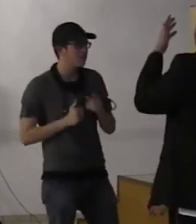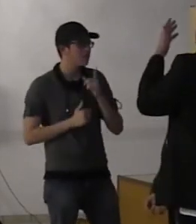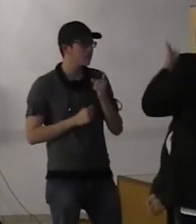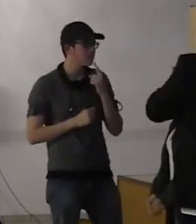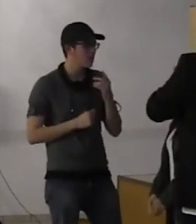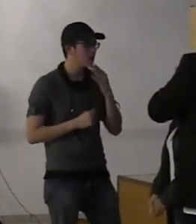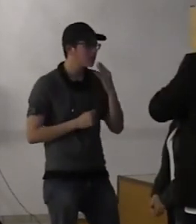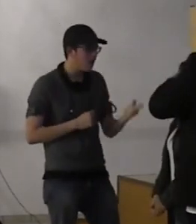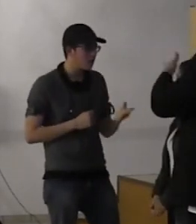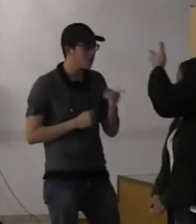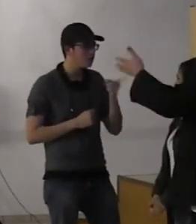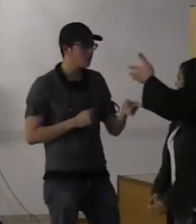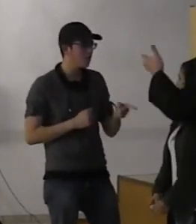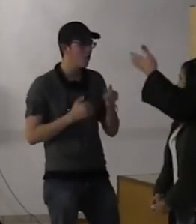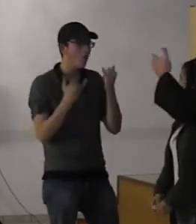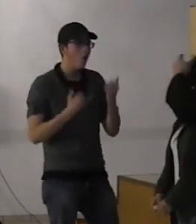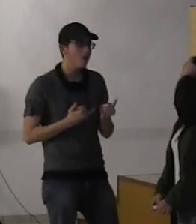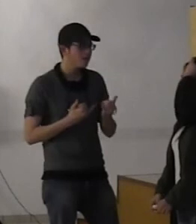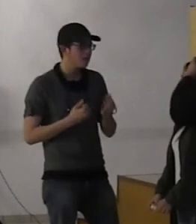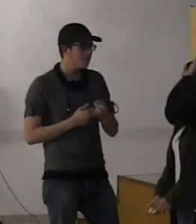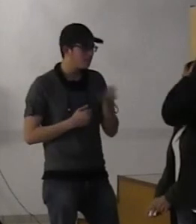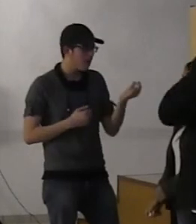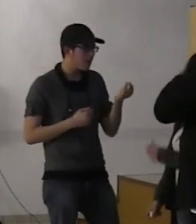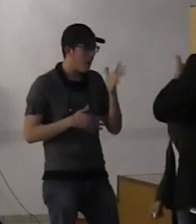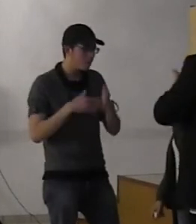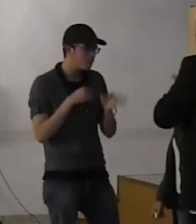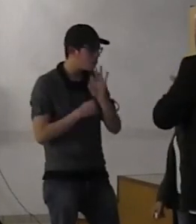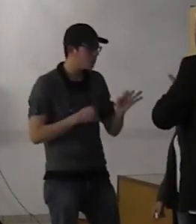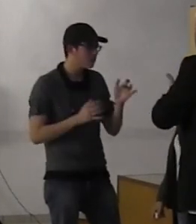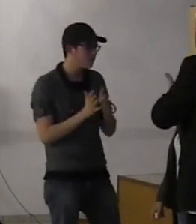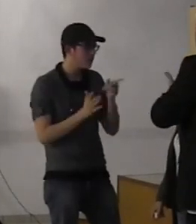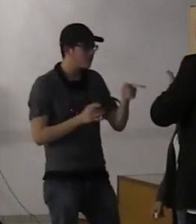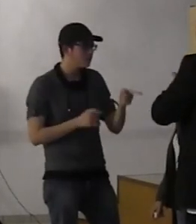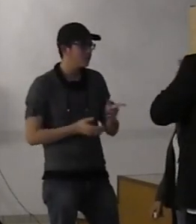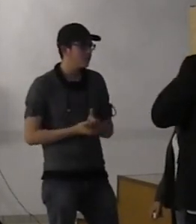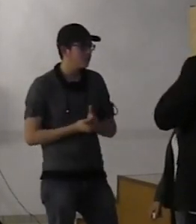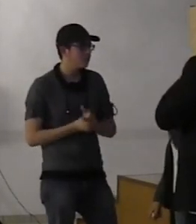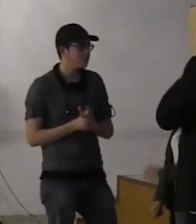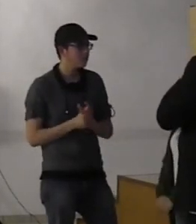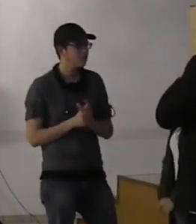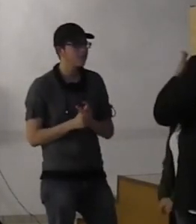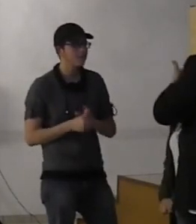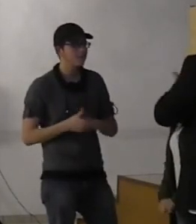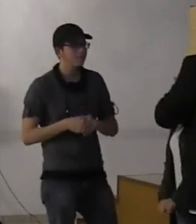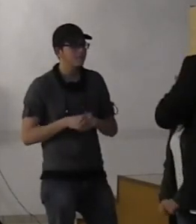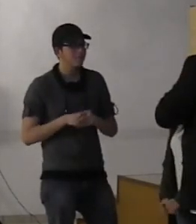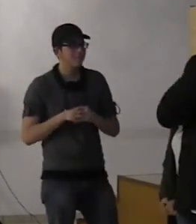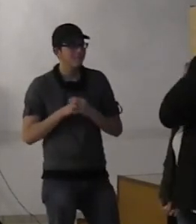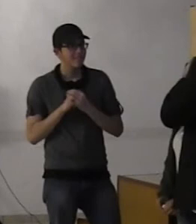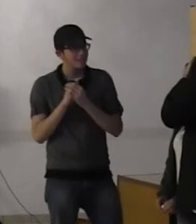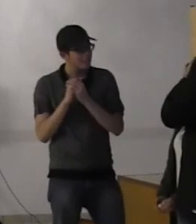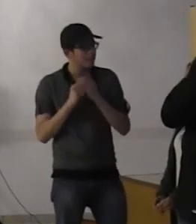das war der beste Abschied des Tages und ich danke für ihr Kommen. Und dass sie so mutig war